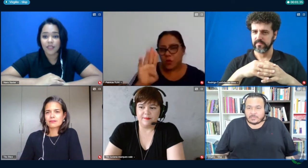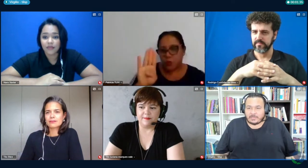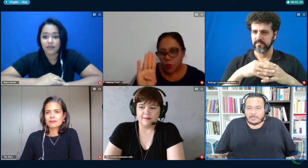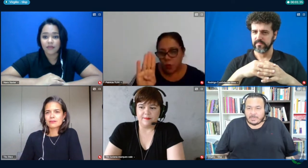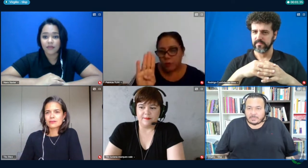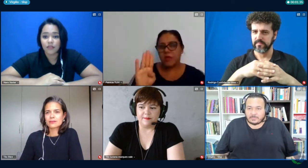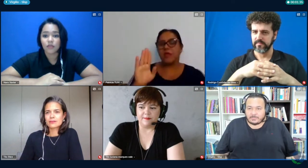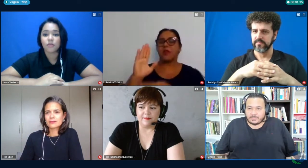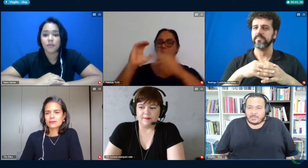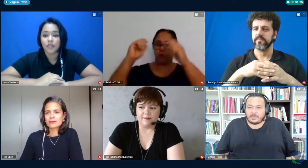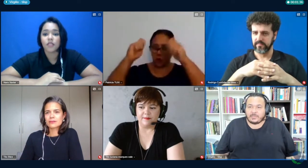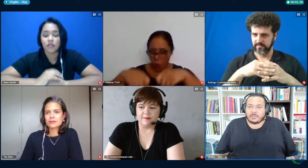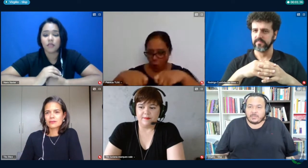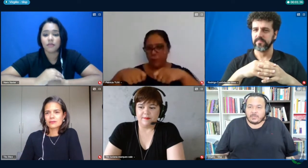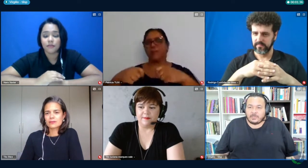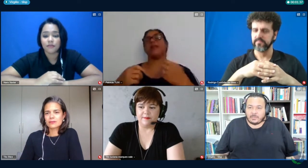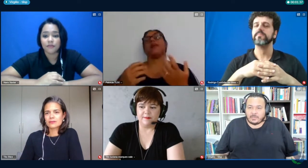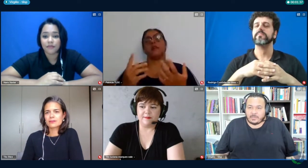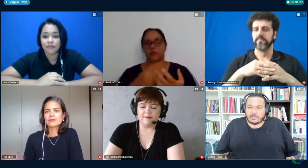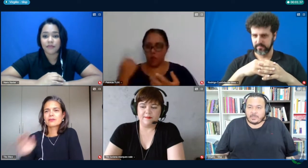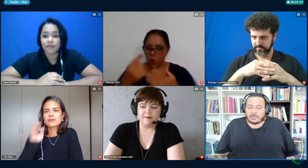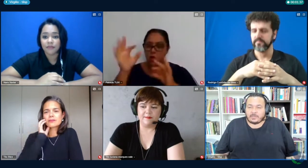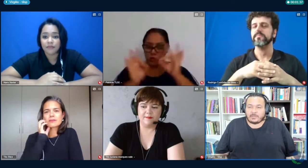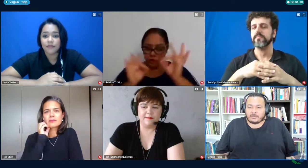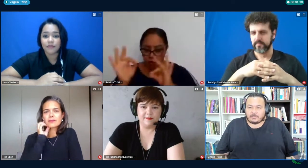questão da tabela também,